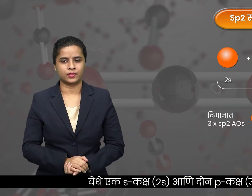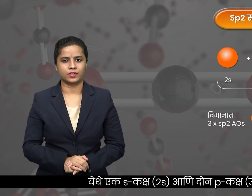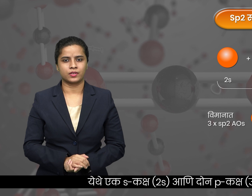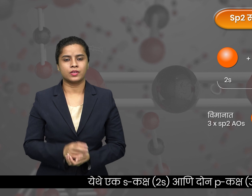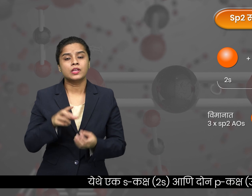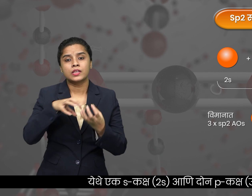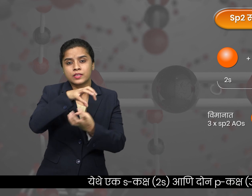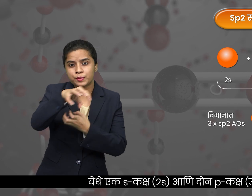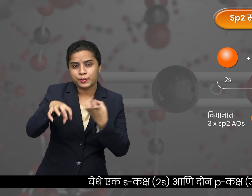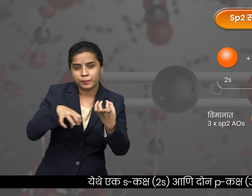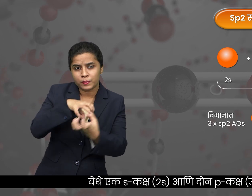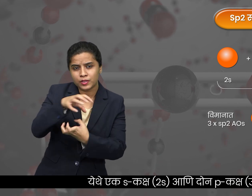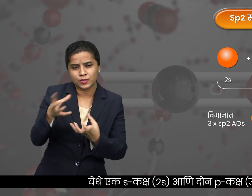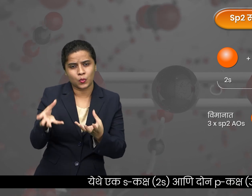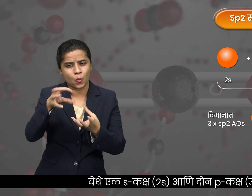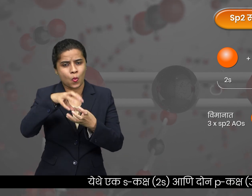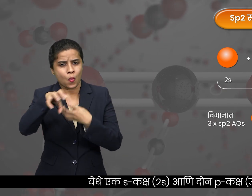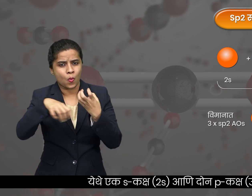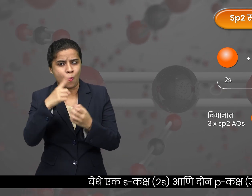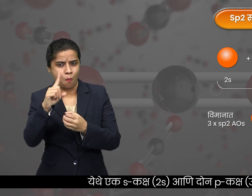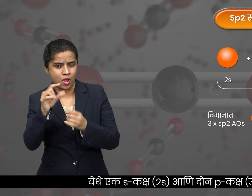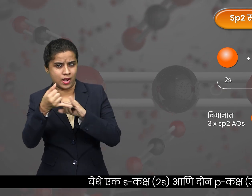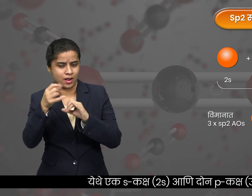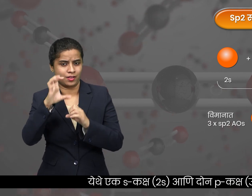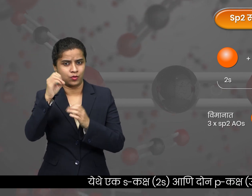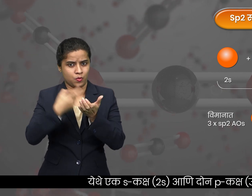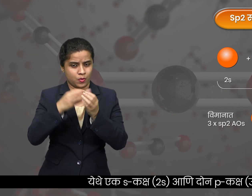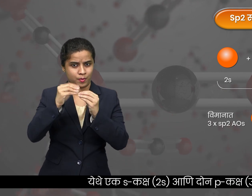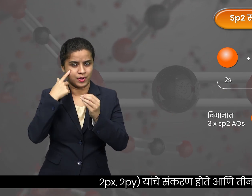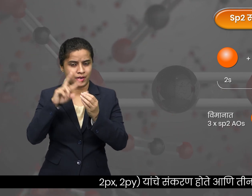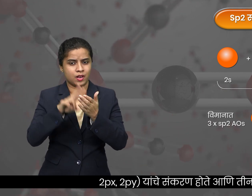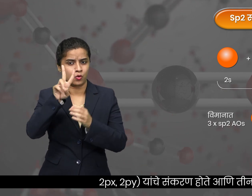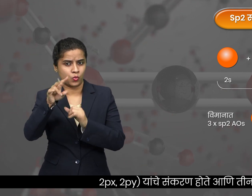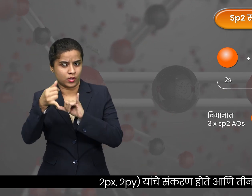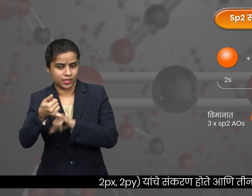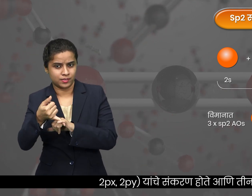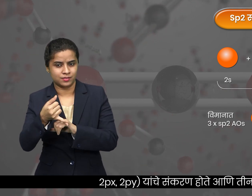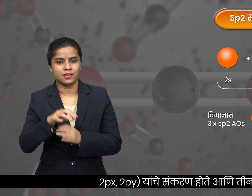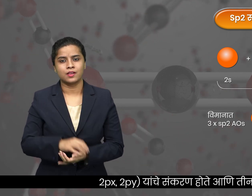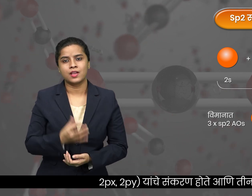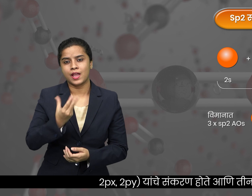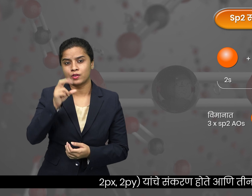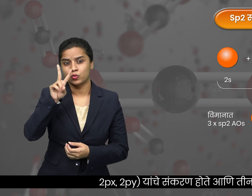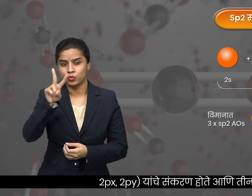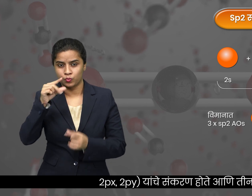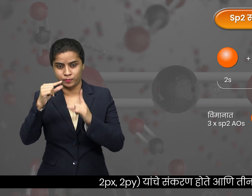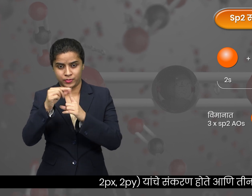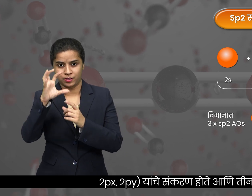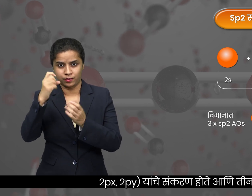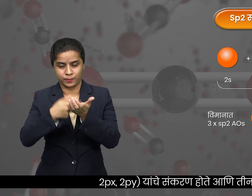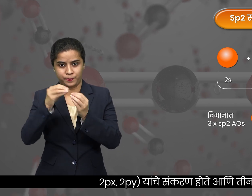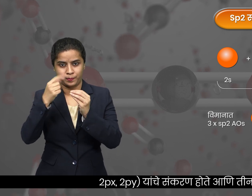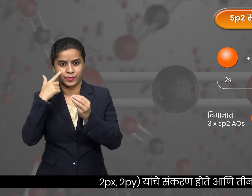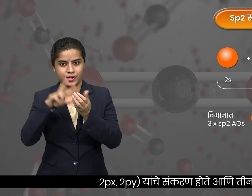येथे एक S- कक्ष 2s आणि 2p- कक्ष उदाहरणार्थ 2px 2py यांचे